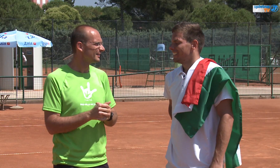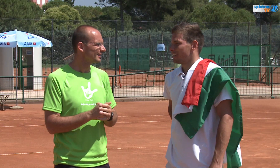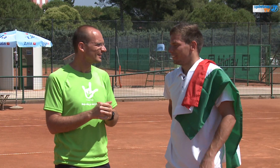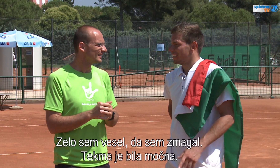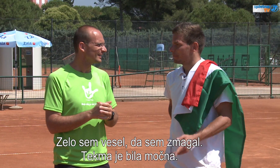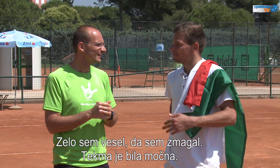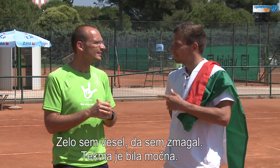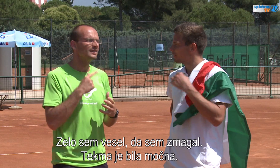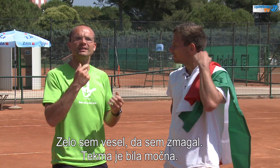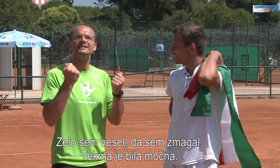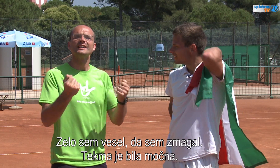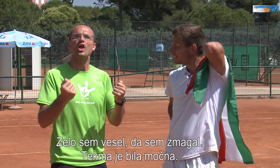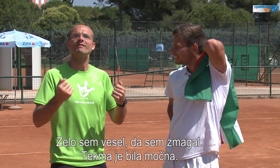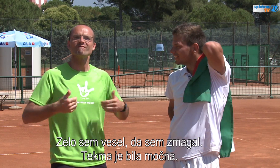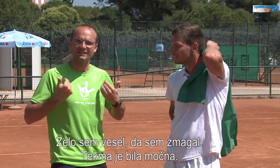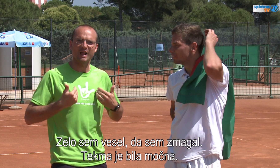I'm really happy for the winner the tournament.